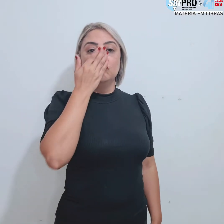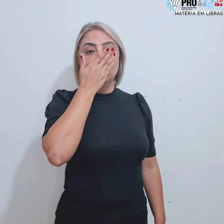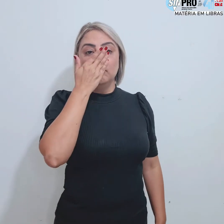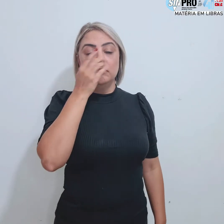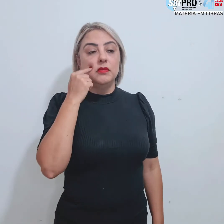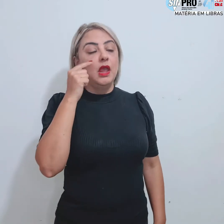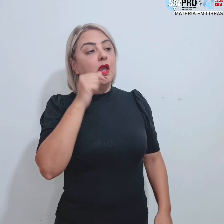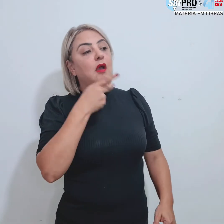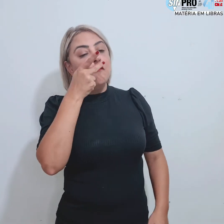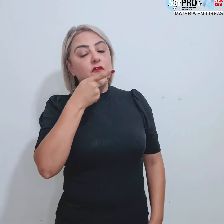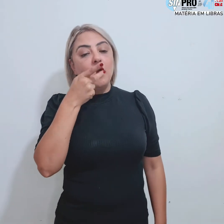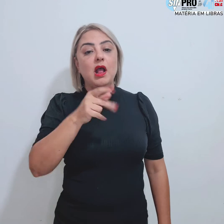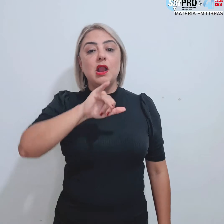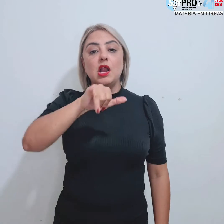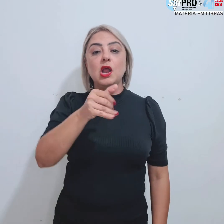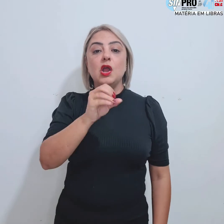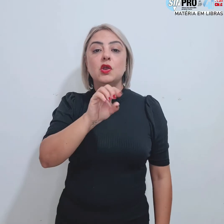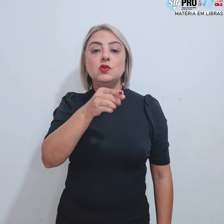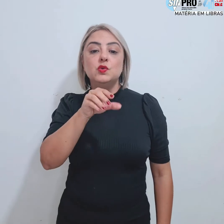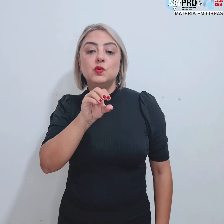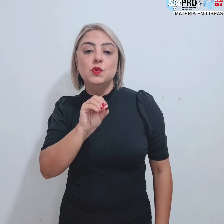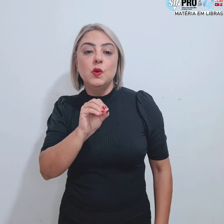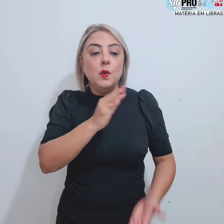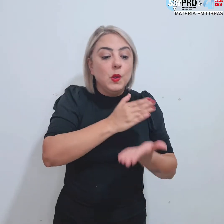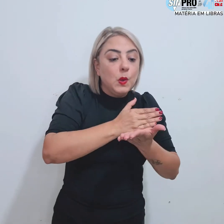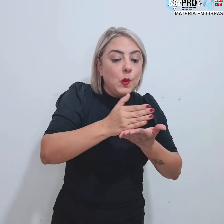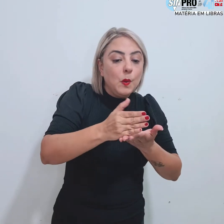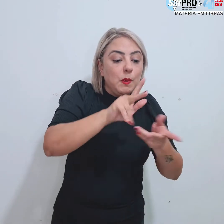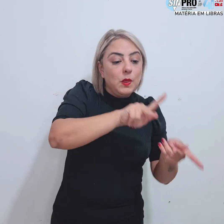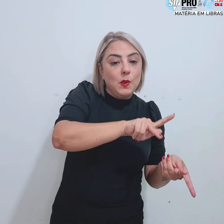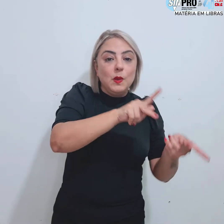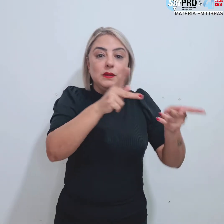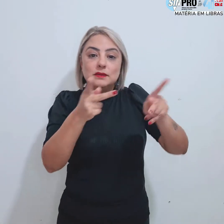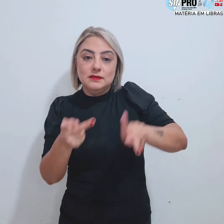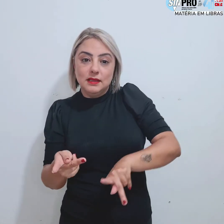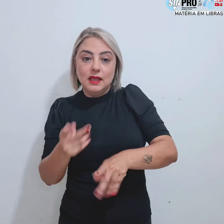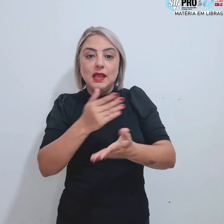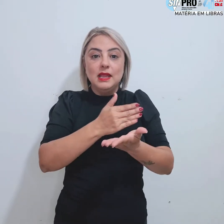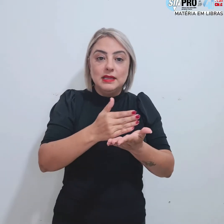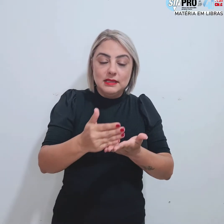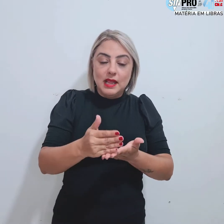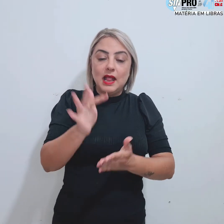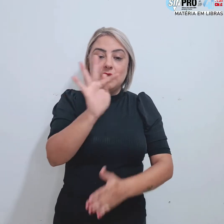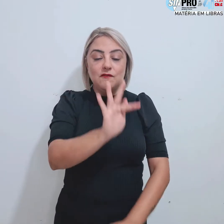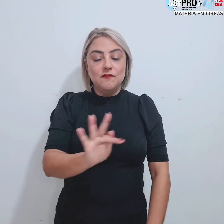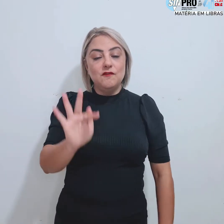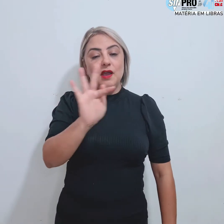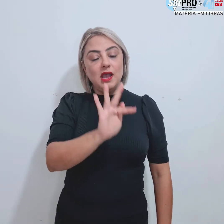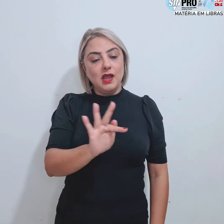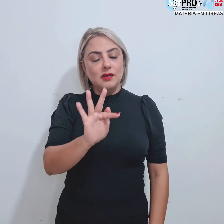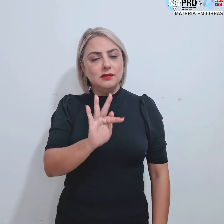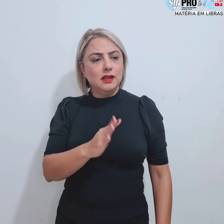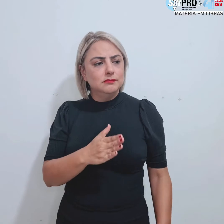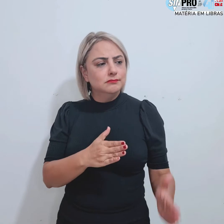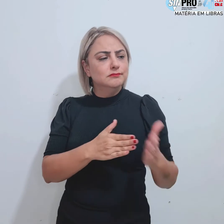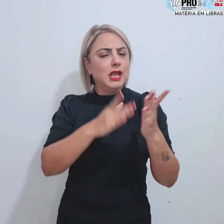Analisa João, que iniciou sua transição ao entrar na faculdade e esbarrou na